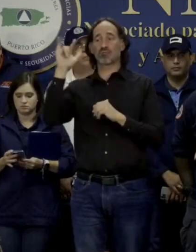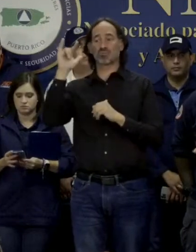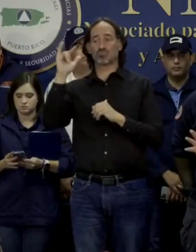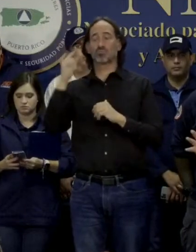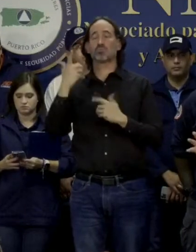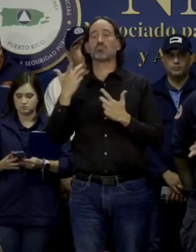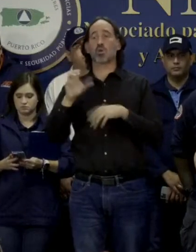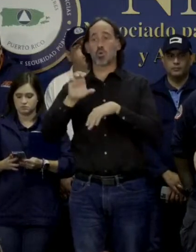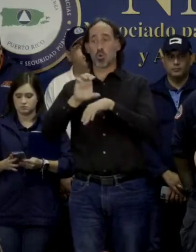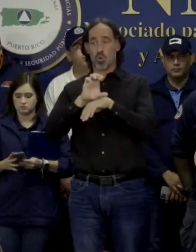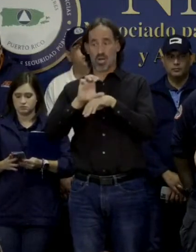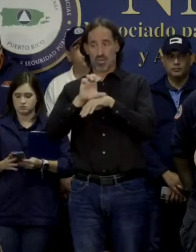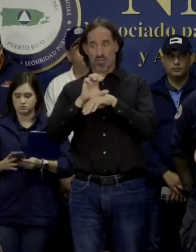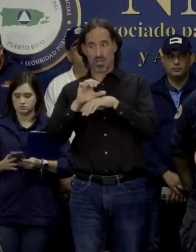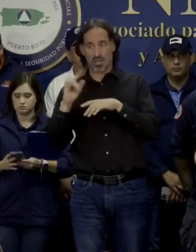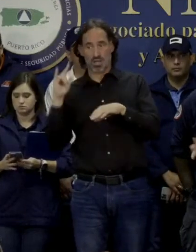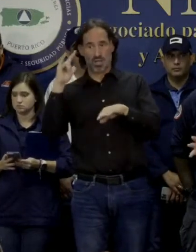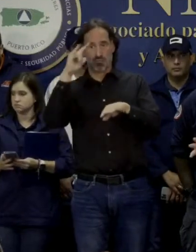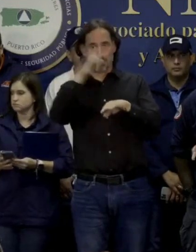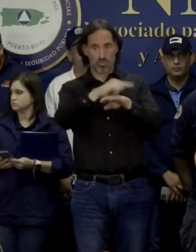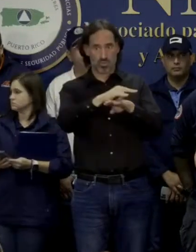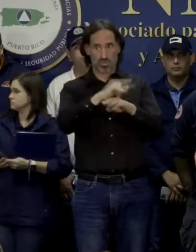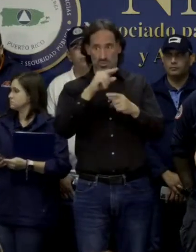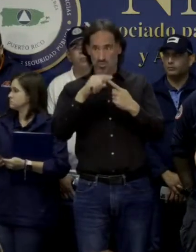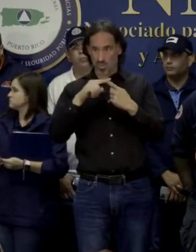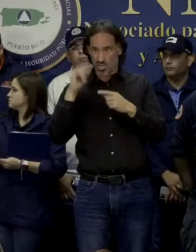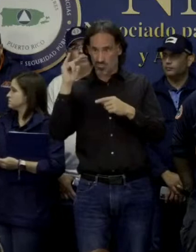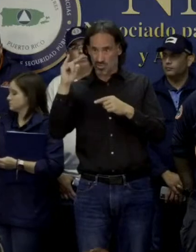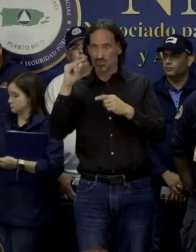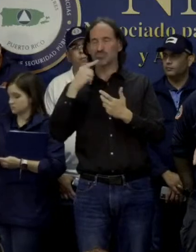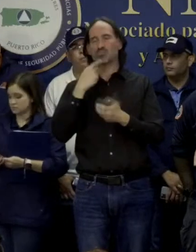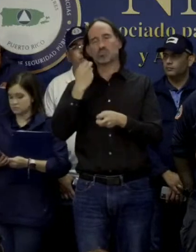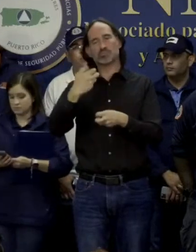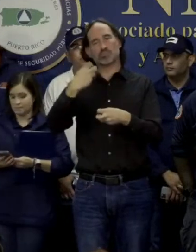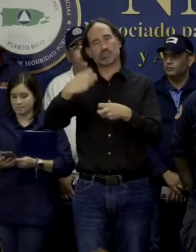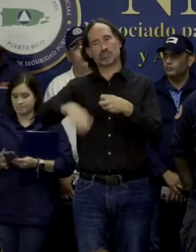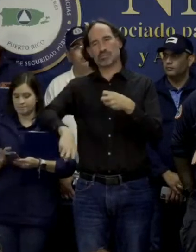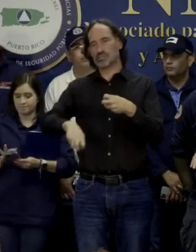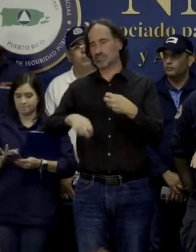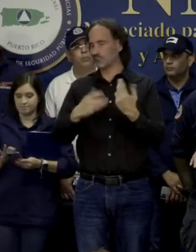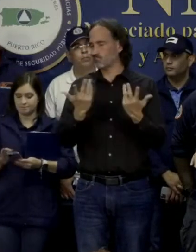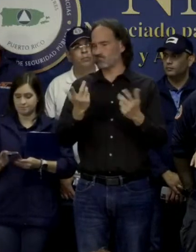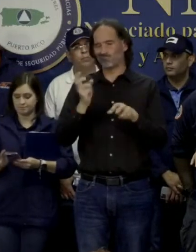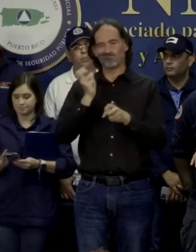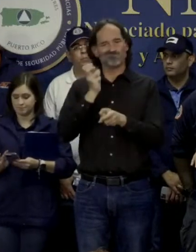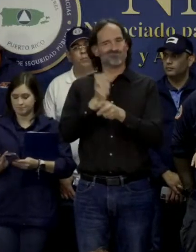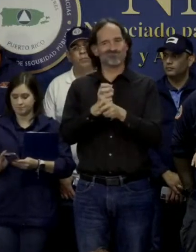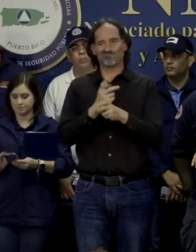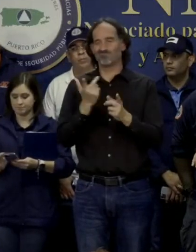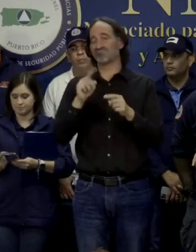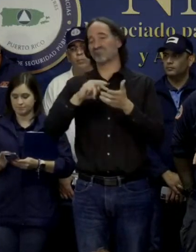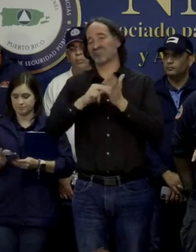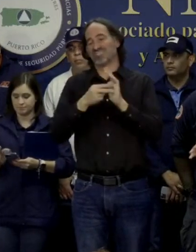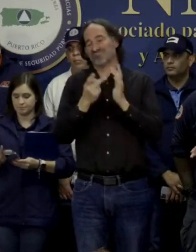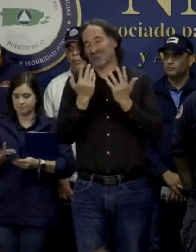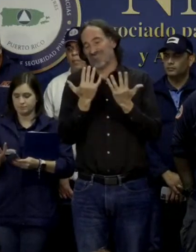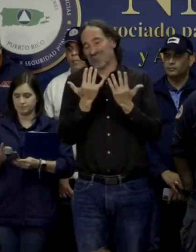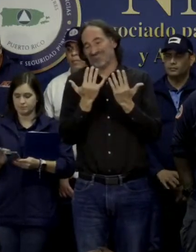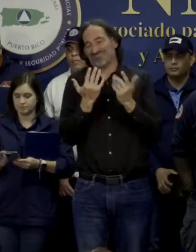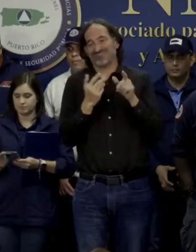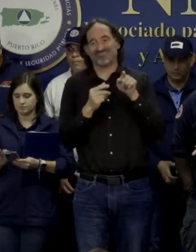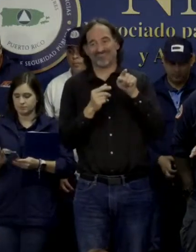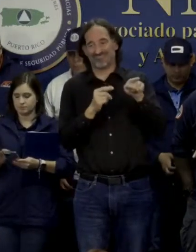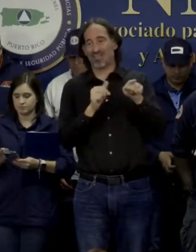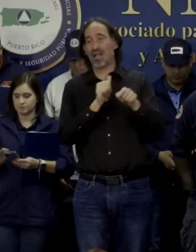poder aterrizar, y ellos no van a arriesgarse a tener un accidente. Sabemos la situación, yo he hablado con el señor alcalde de Culebra, tan